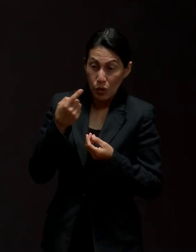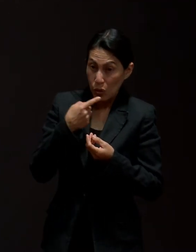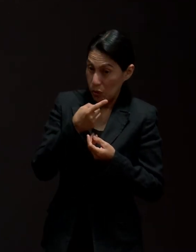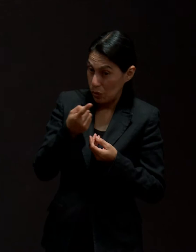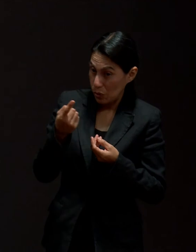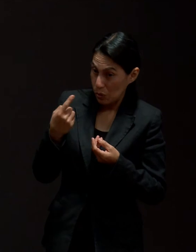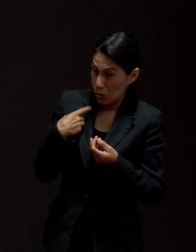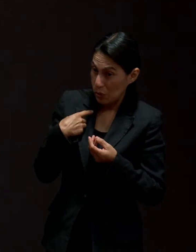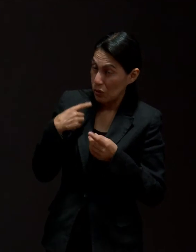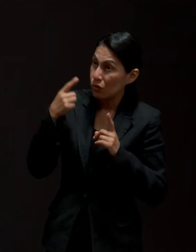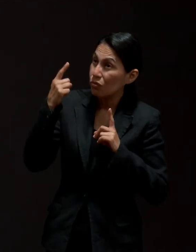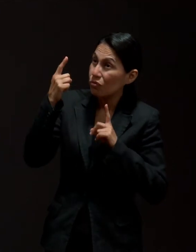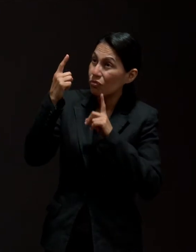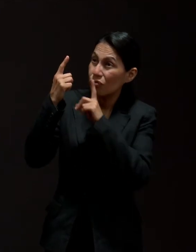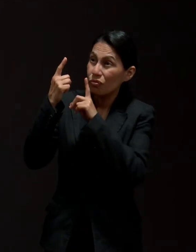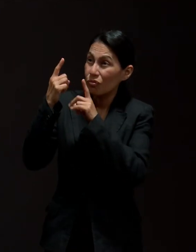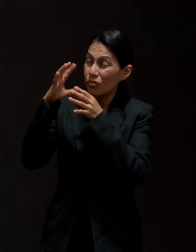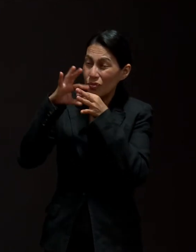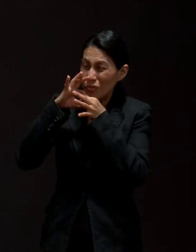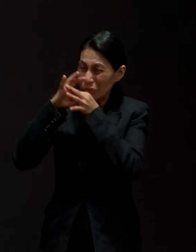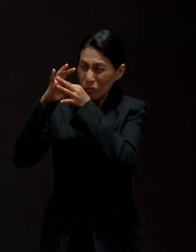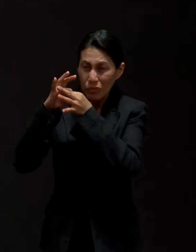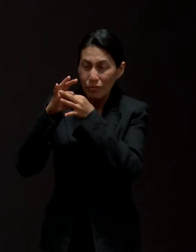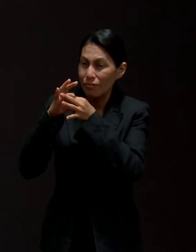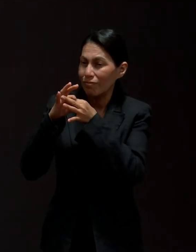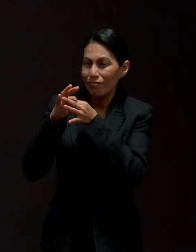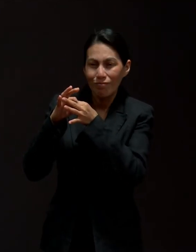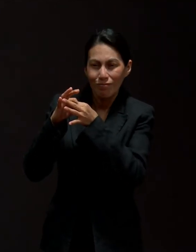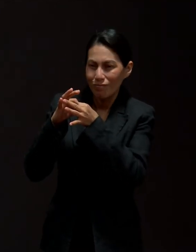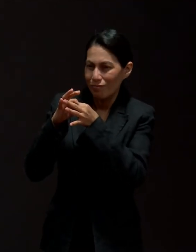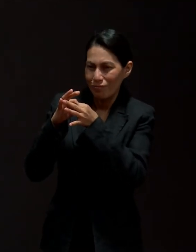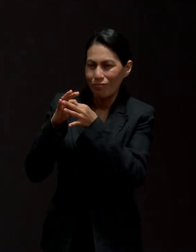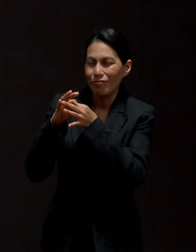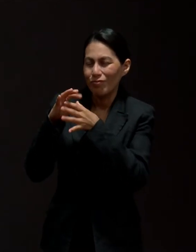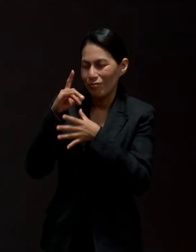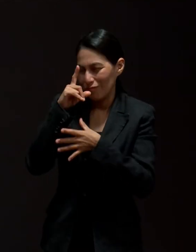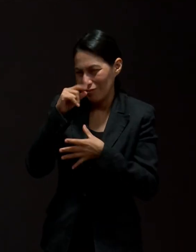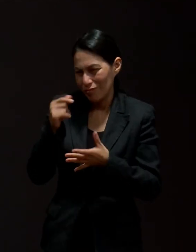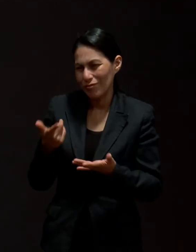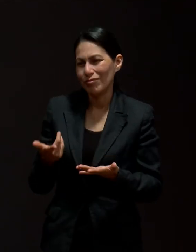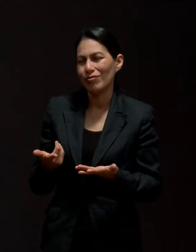estemos aproximándonos a Dios como debemos.